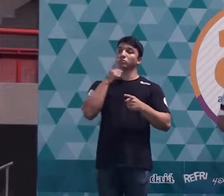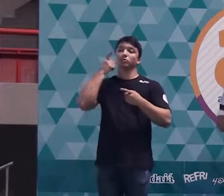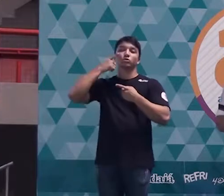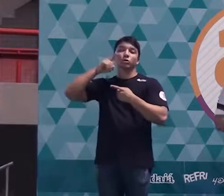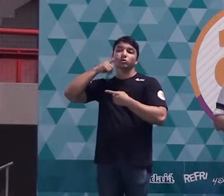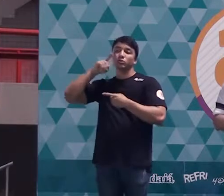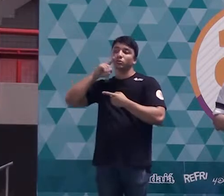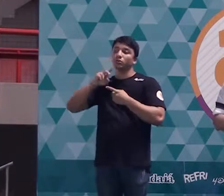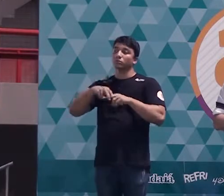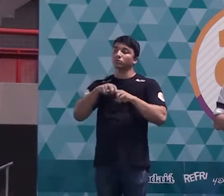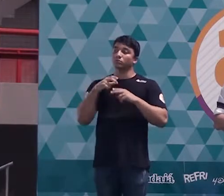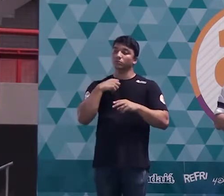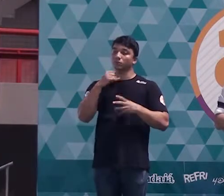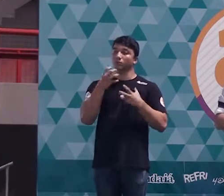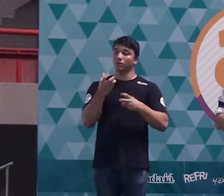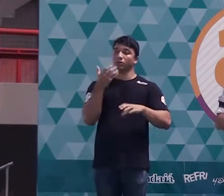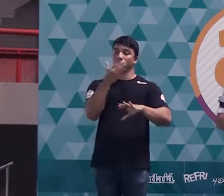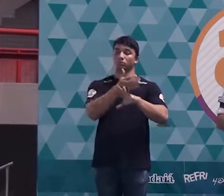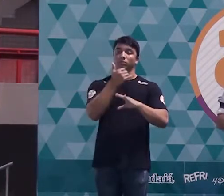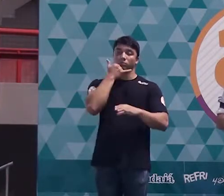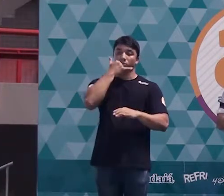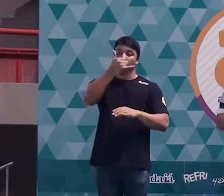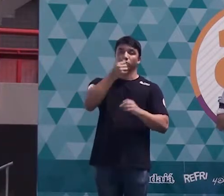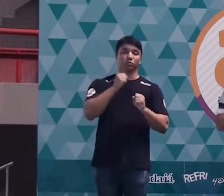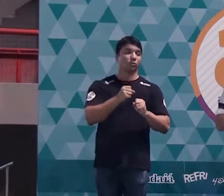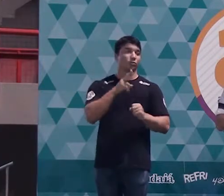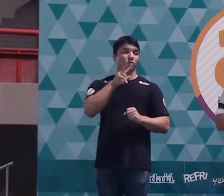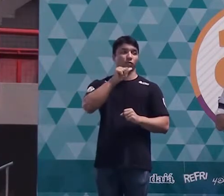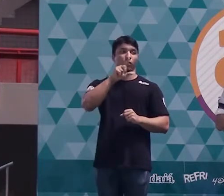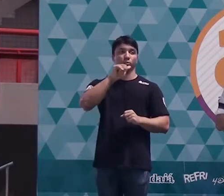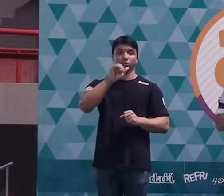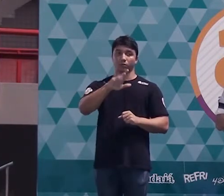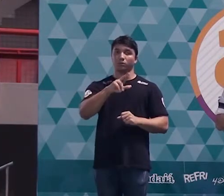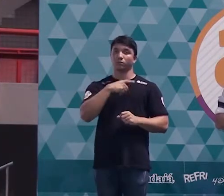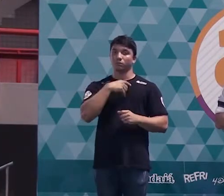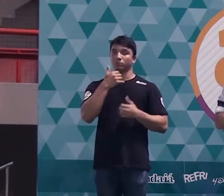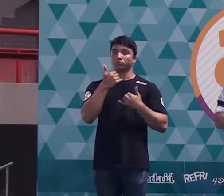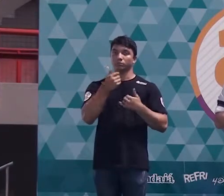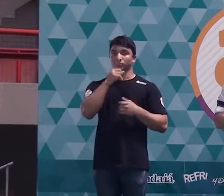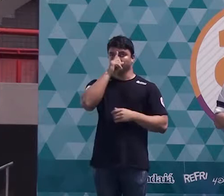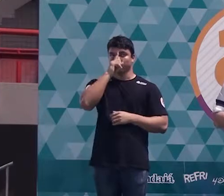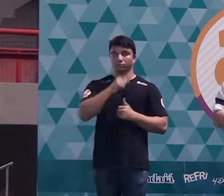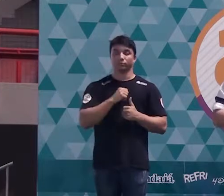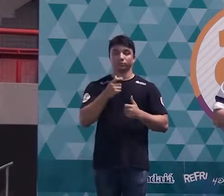estagiar. Então, quem tiver interesse, liga para lá, pode dizer que foi o Valmir que mandou, tá certo?